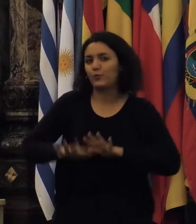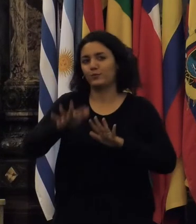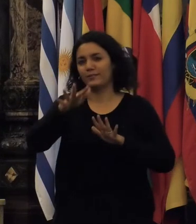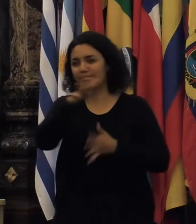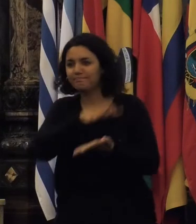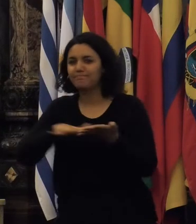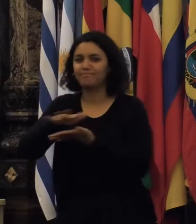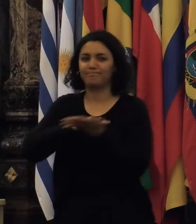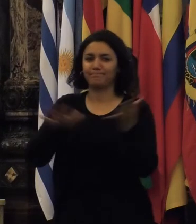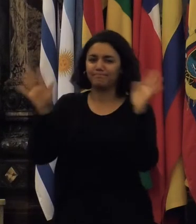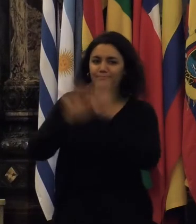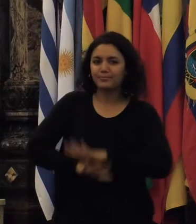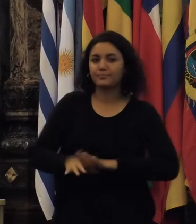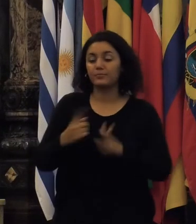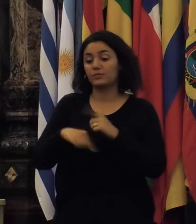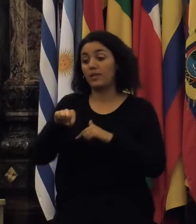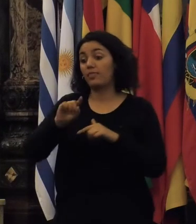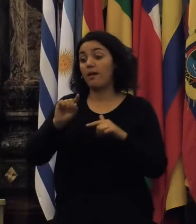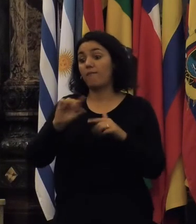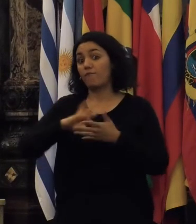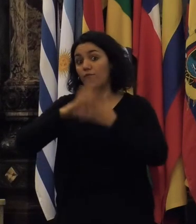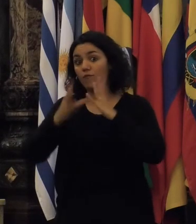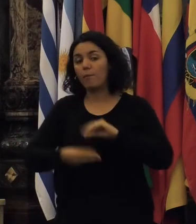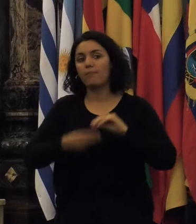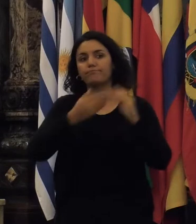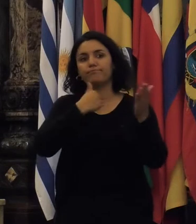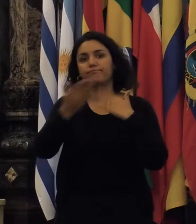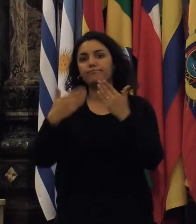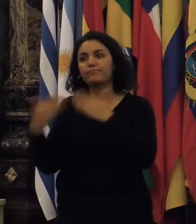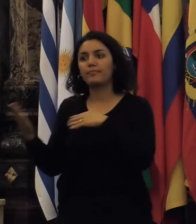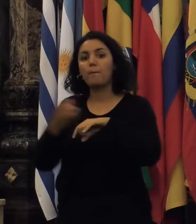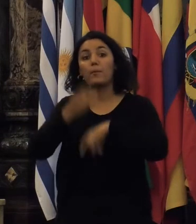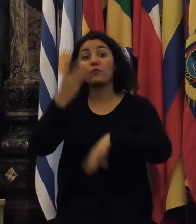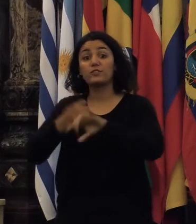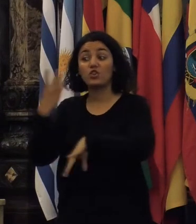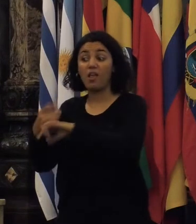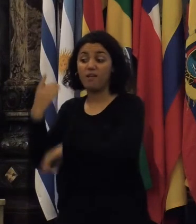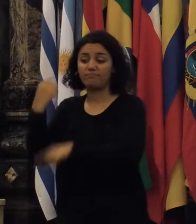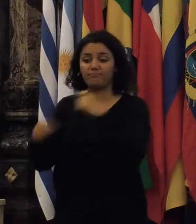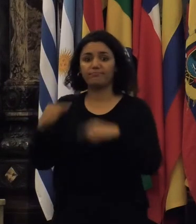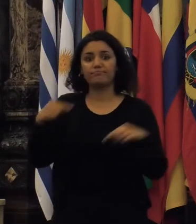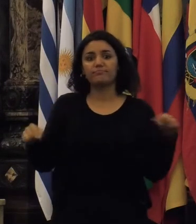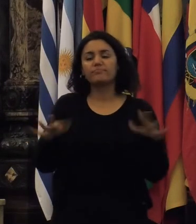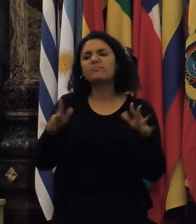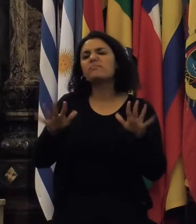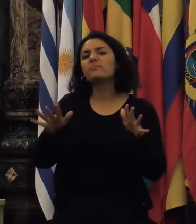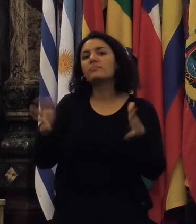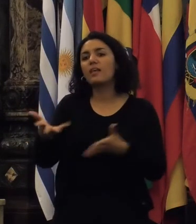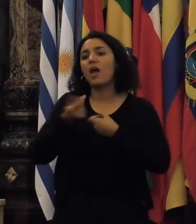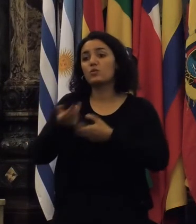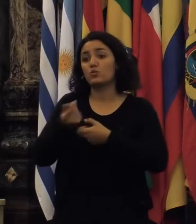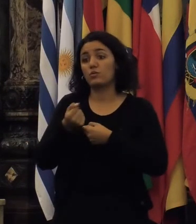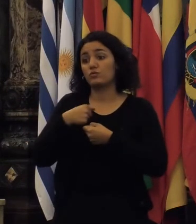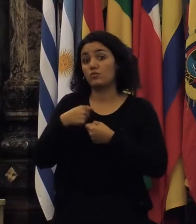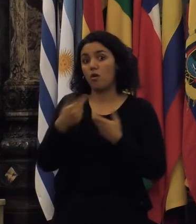Entonces, este ejercicio, por ejemplo, de diálogo con las otras disciplinas, lo que nos hace es sentirnos en